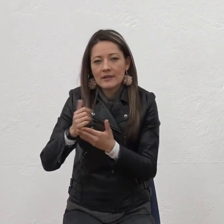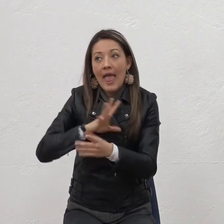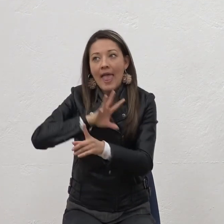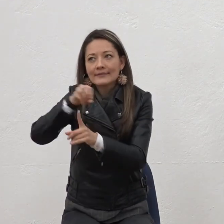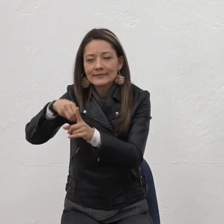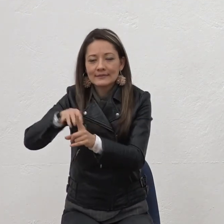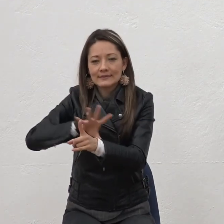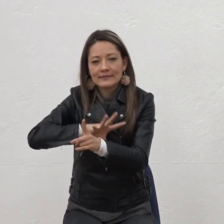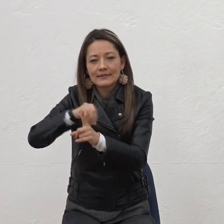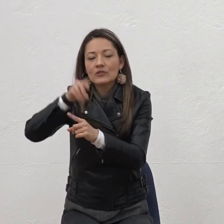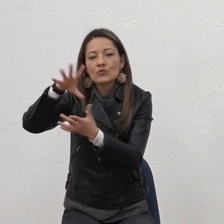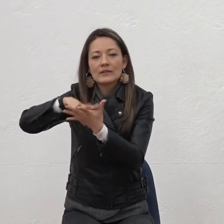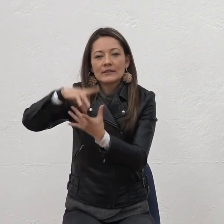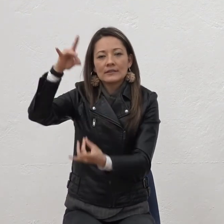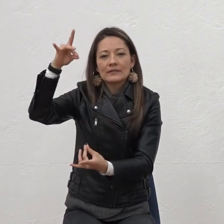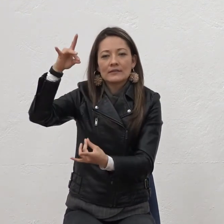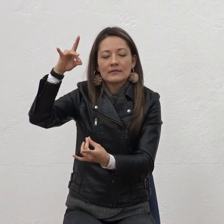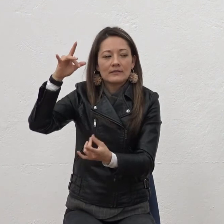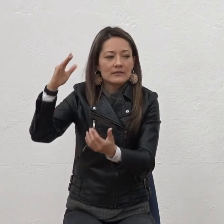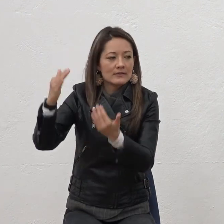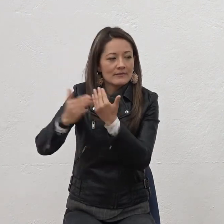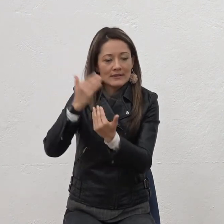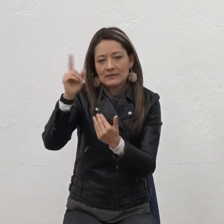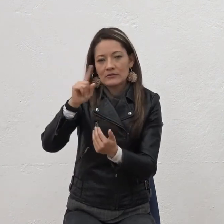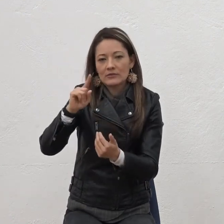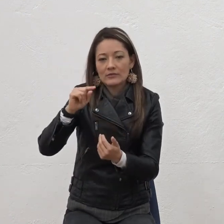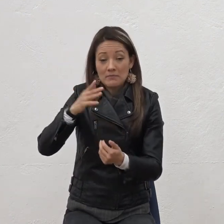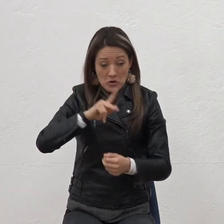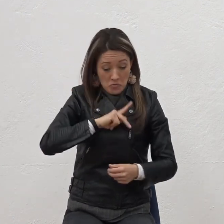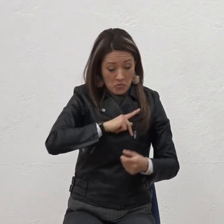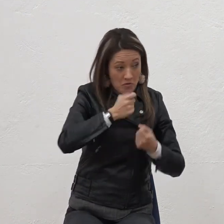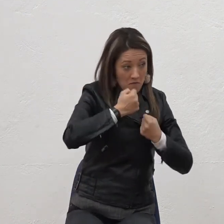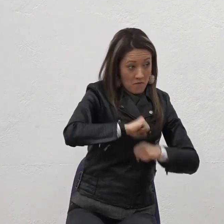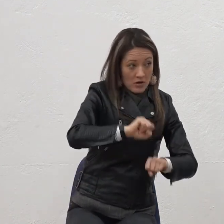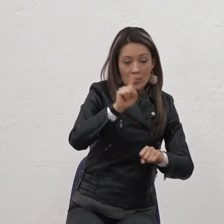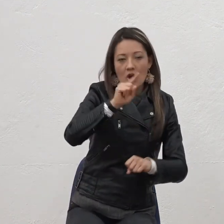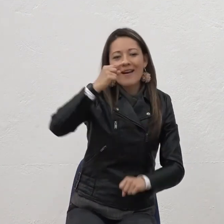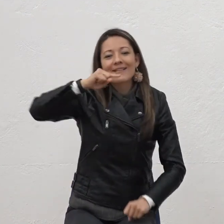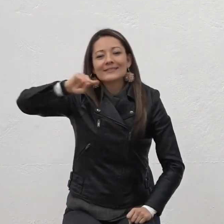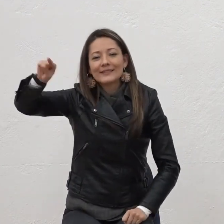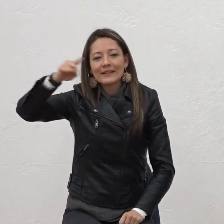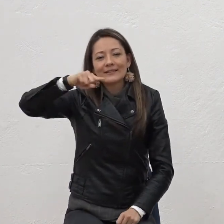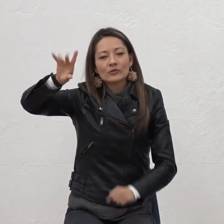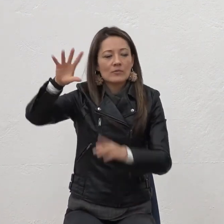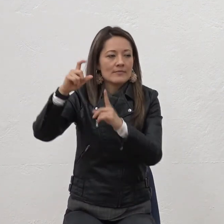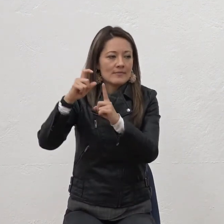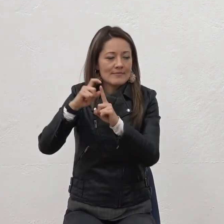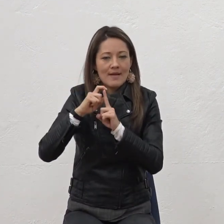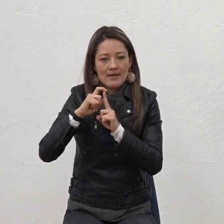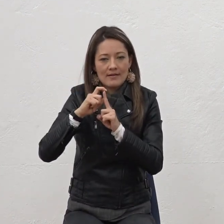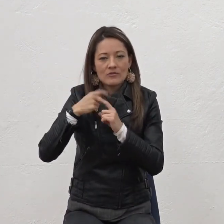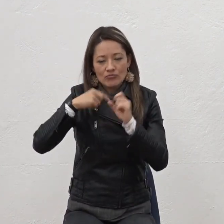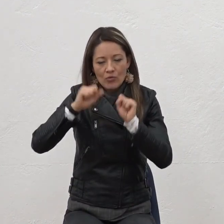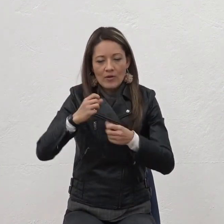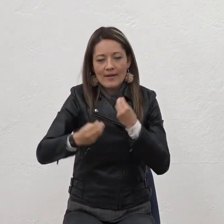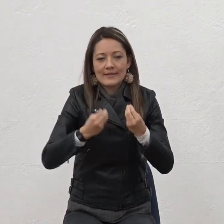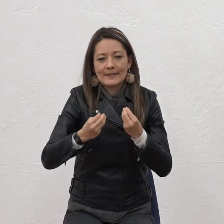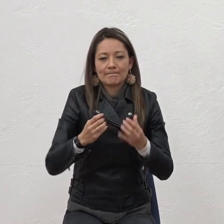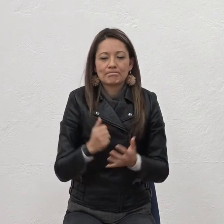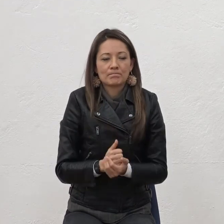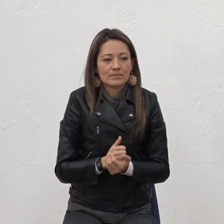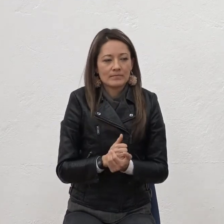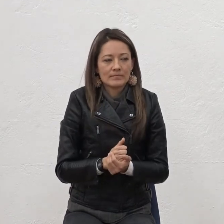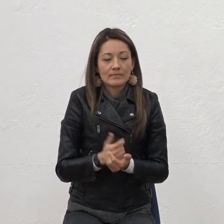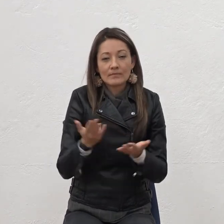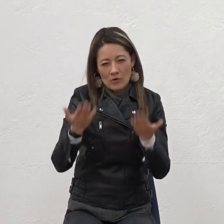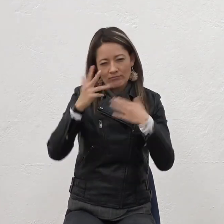ti, solo en tu espíritu. No es en mis fuerzas, es en ti y en tu palabra que lo puedo hacer.